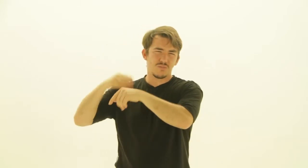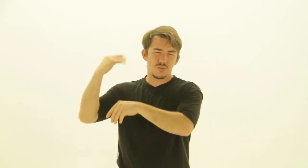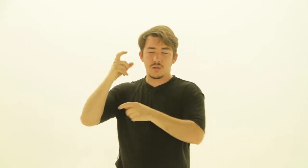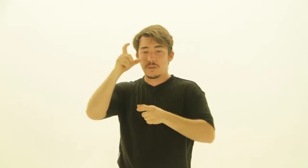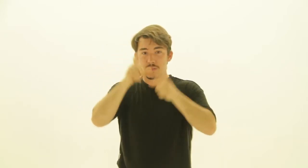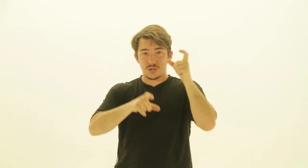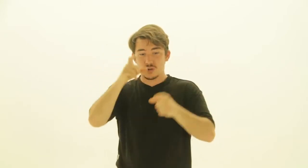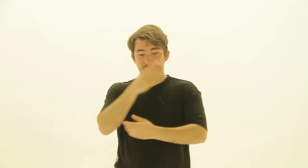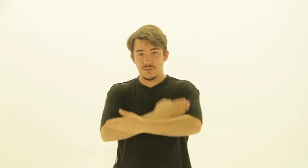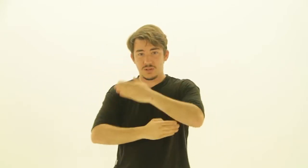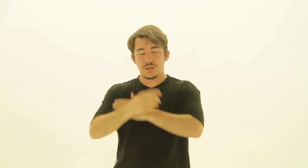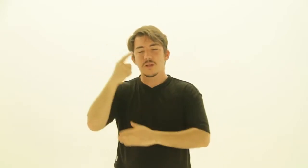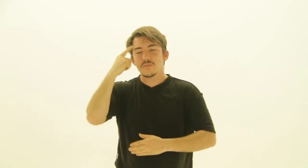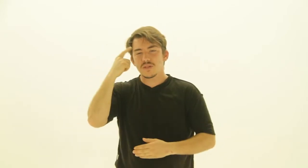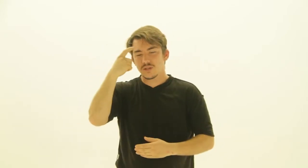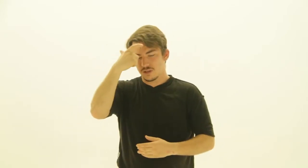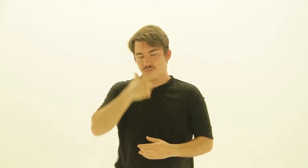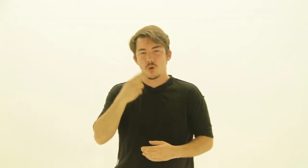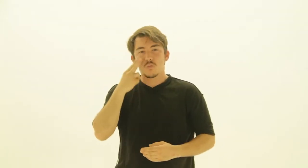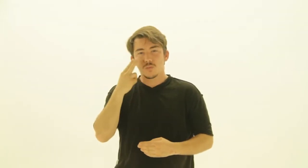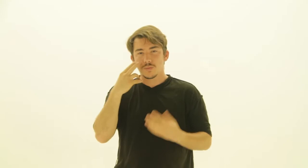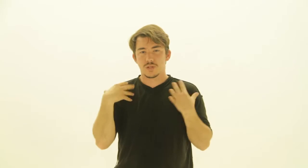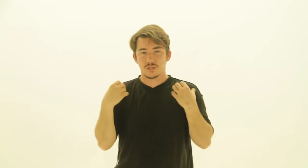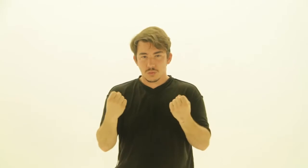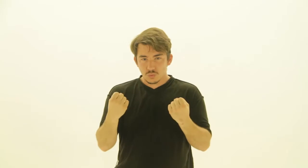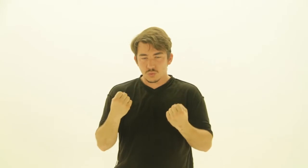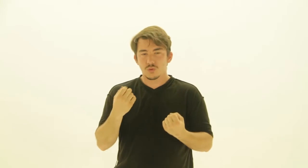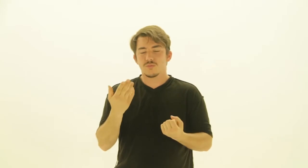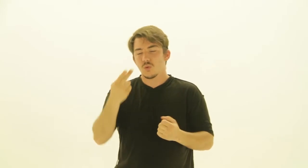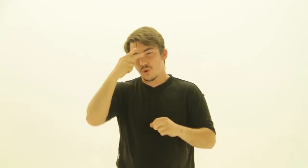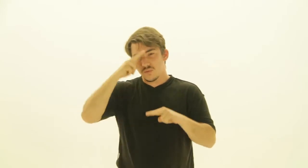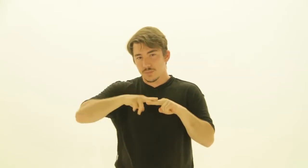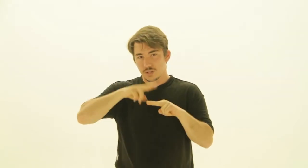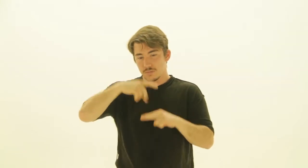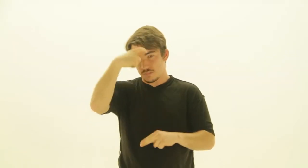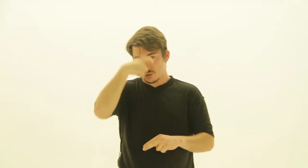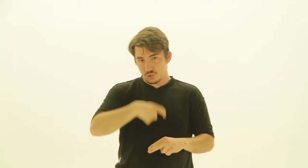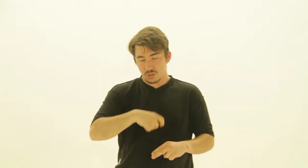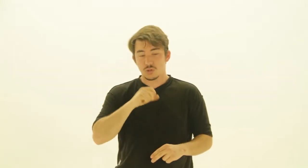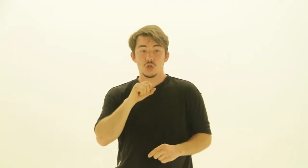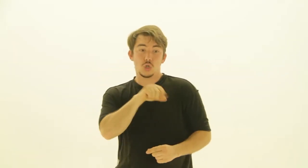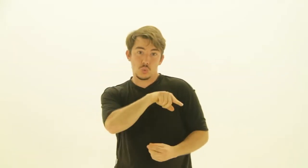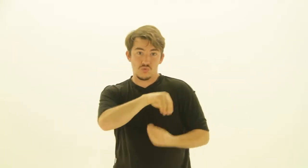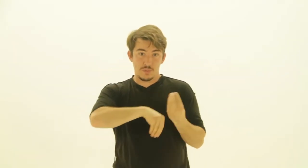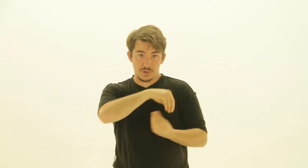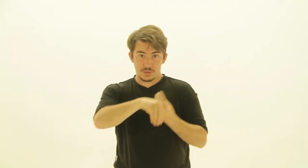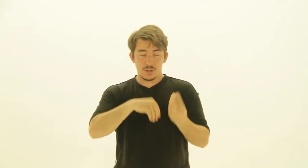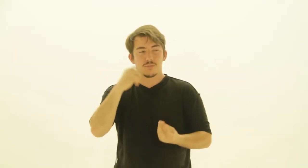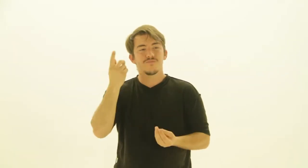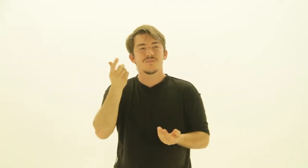personas se pensaban que las personas con discapacidad tenían un problema de salud, tenían una enfermedad, y su familia lo que hacía era buscar soluciones para